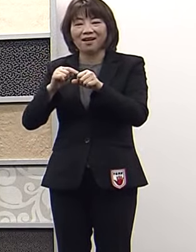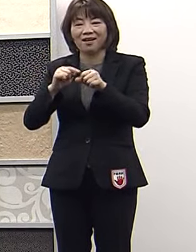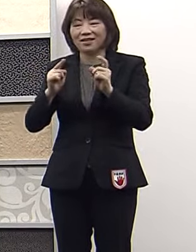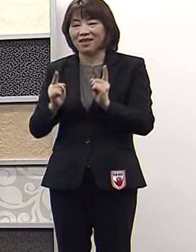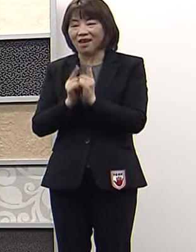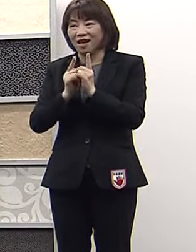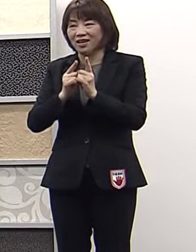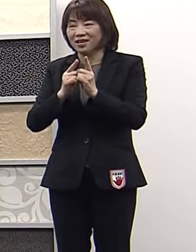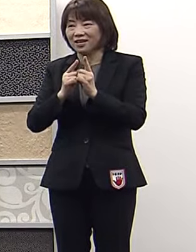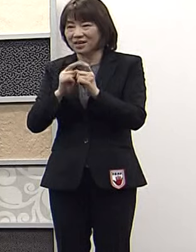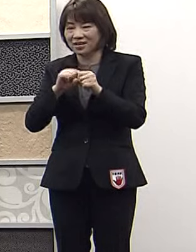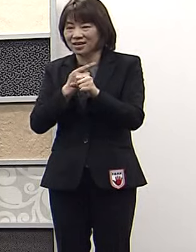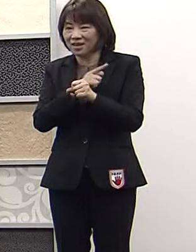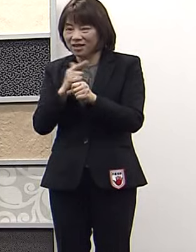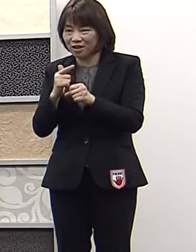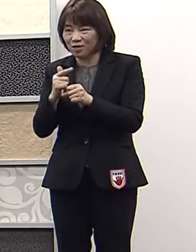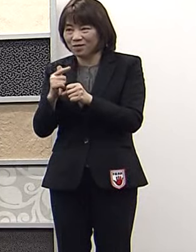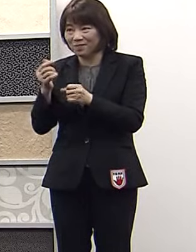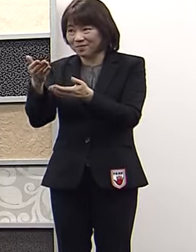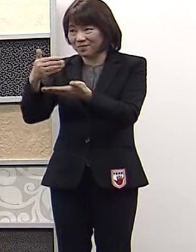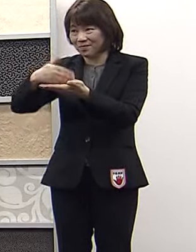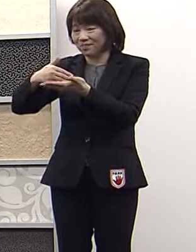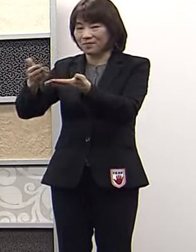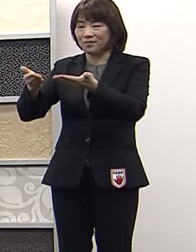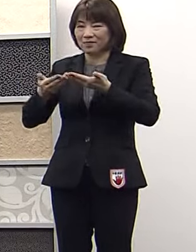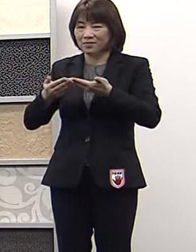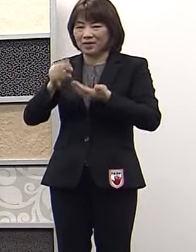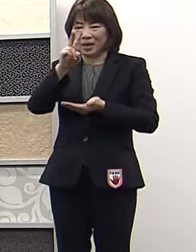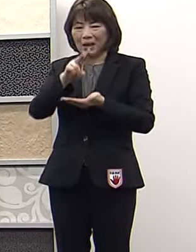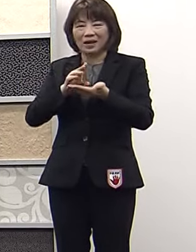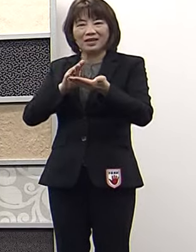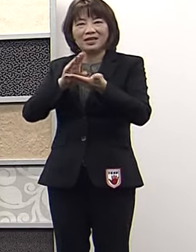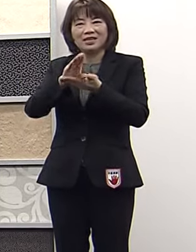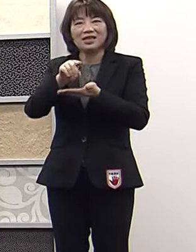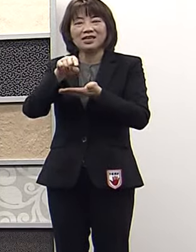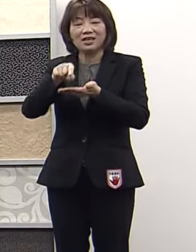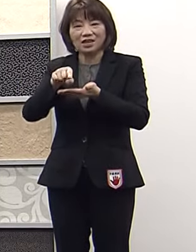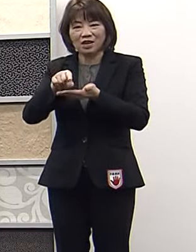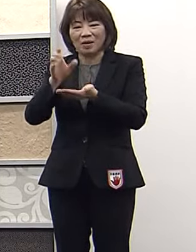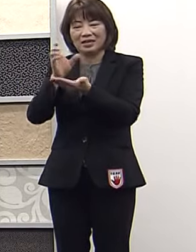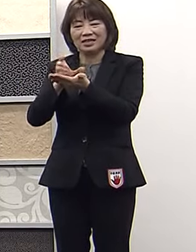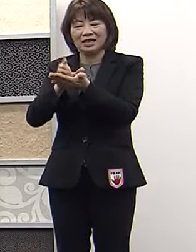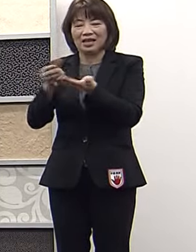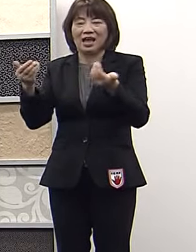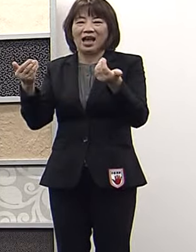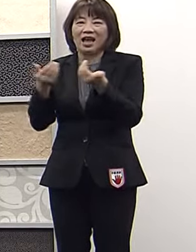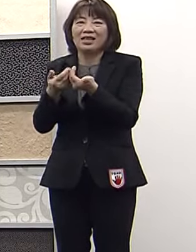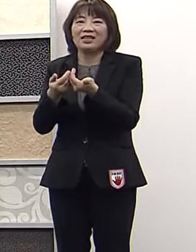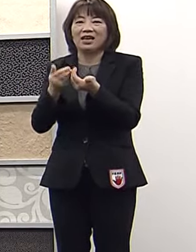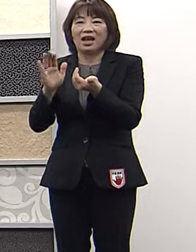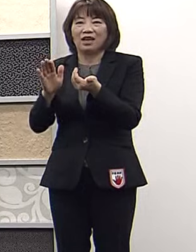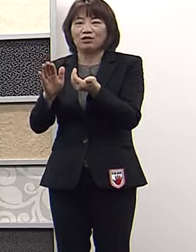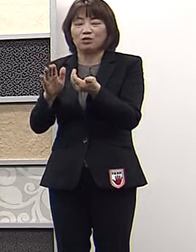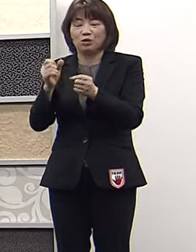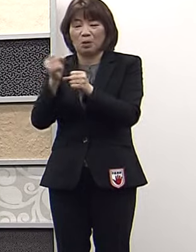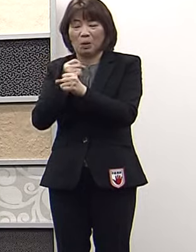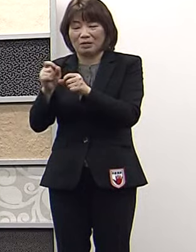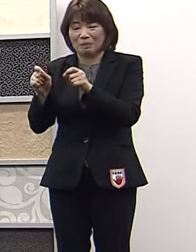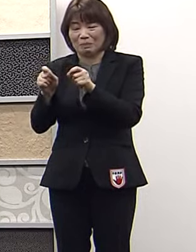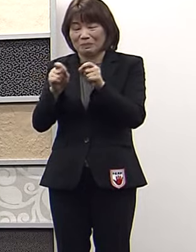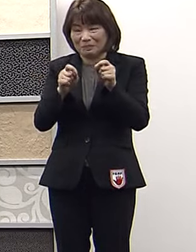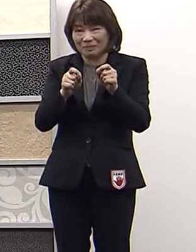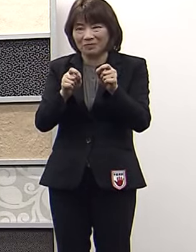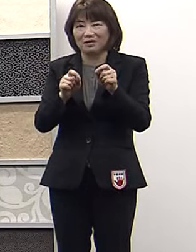リニアに関してはやっぱ静岡県の 反対もあり、工事が進捗しなかった現実もあると思います。今回のトップ交